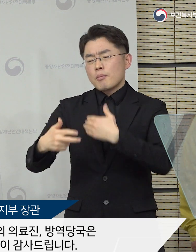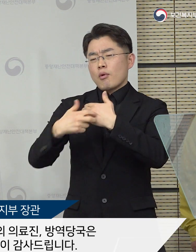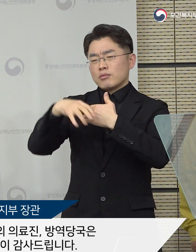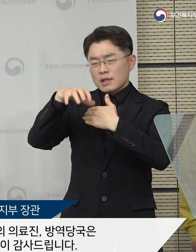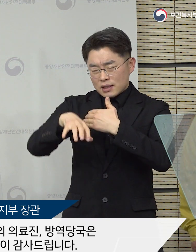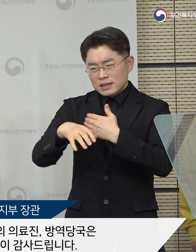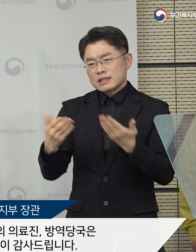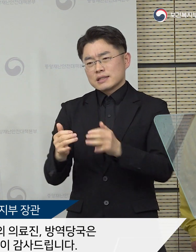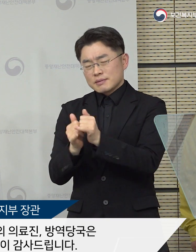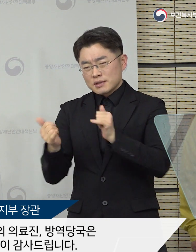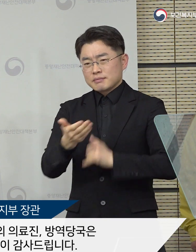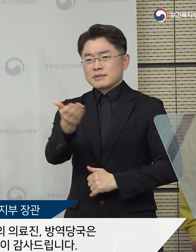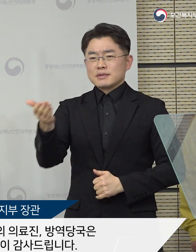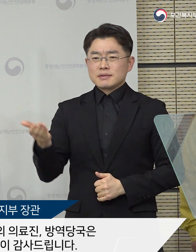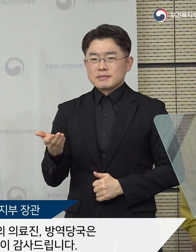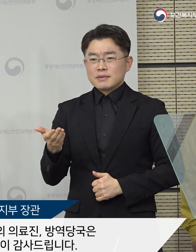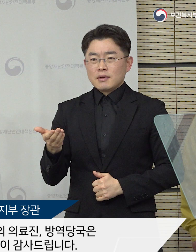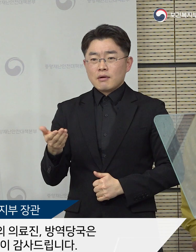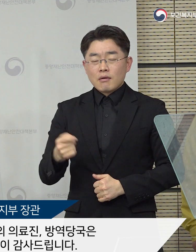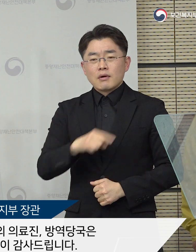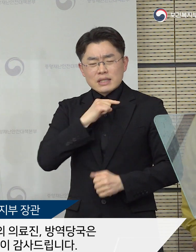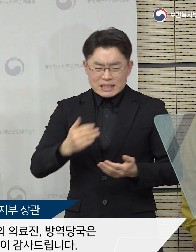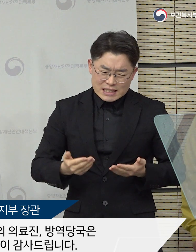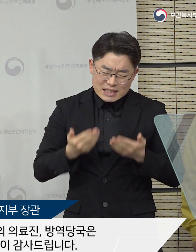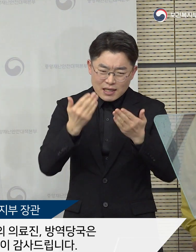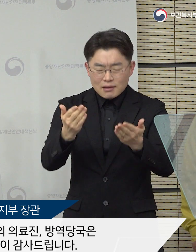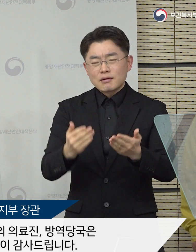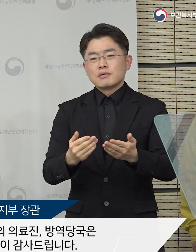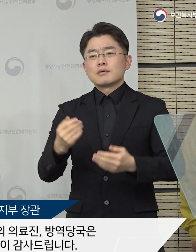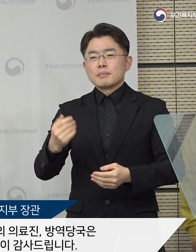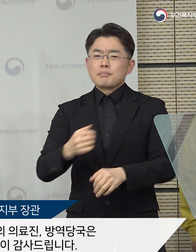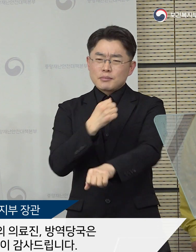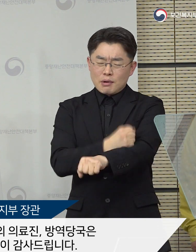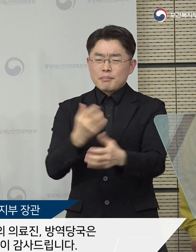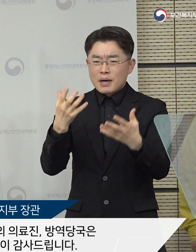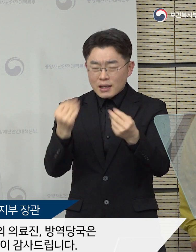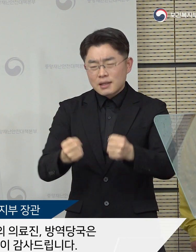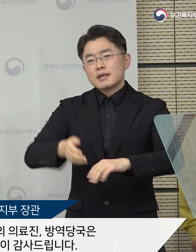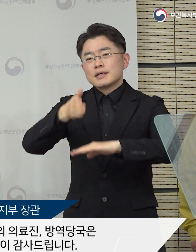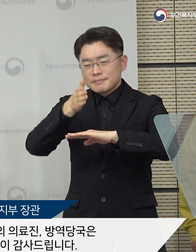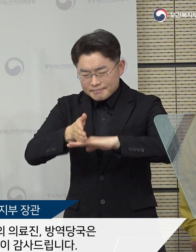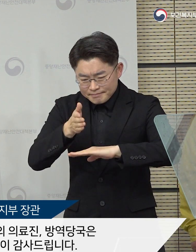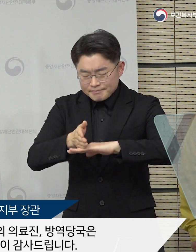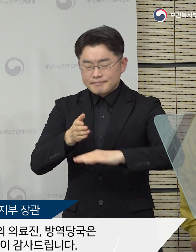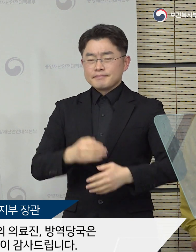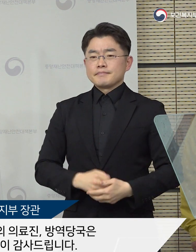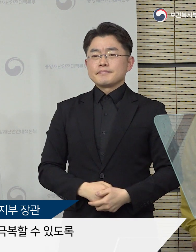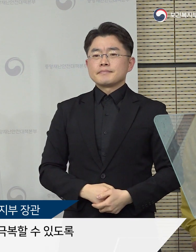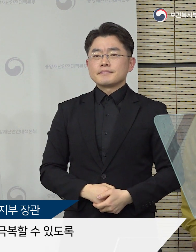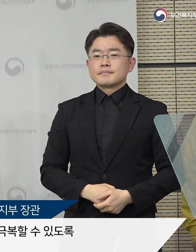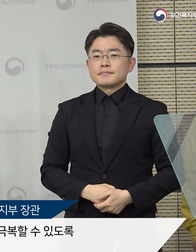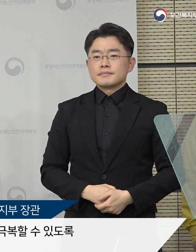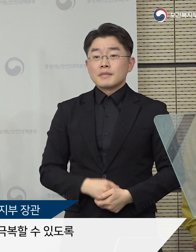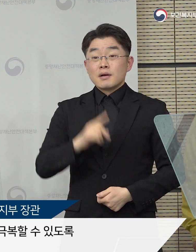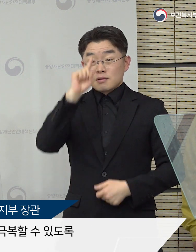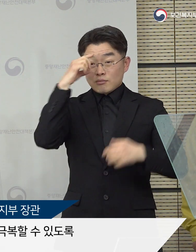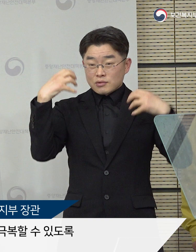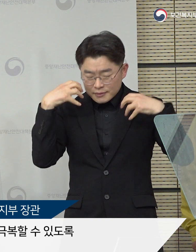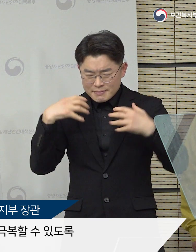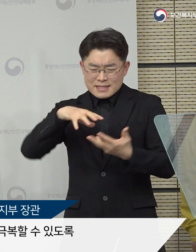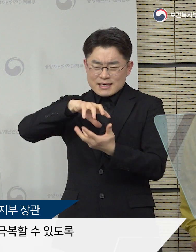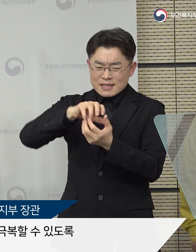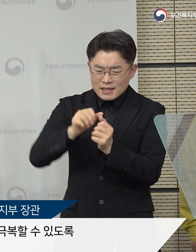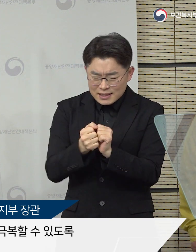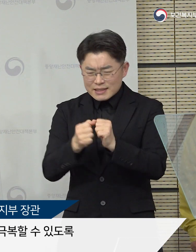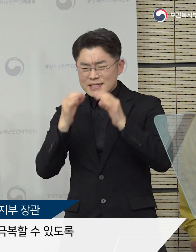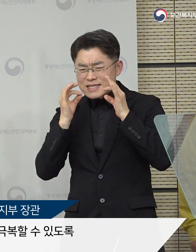의료진, 방역당국 모든 분들의 희생과 참여, 협조에 다시 한번 깊이 감사드립니다. 정부도 모든 역량을